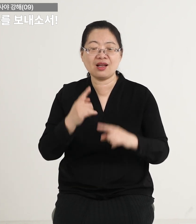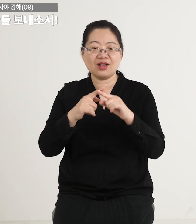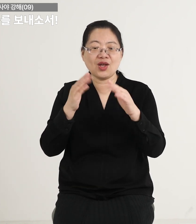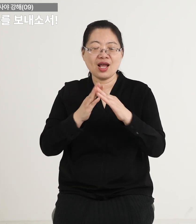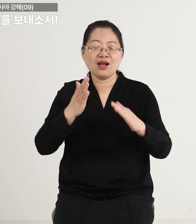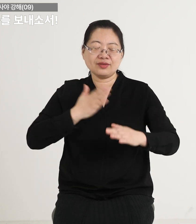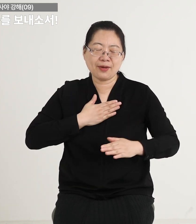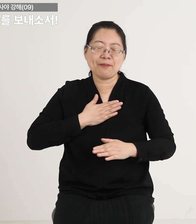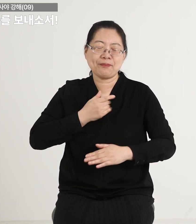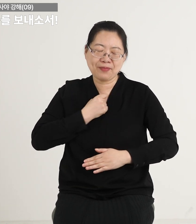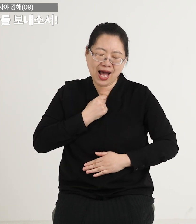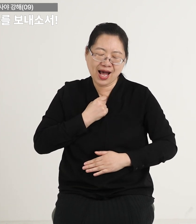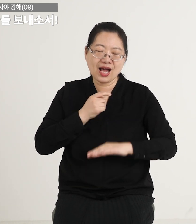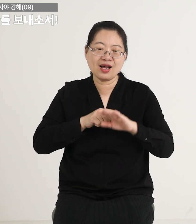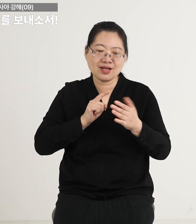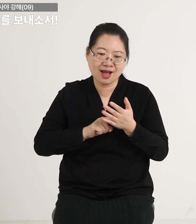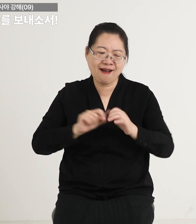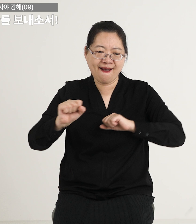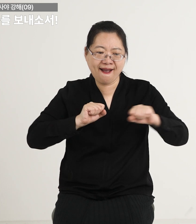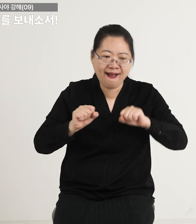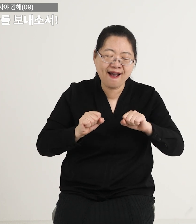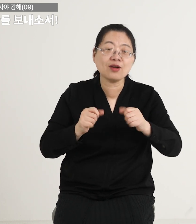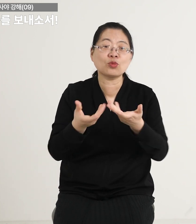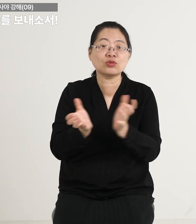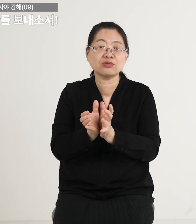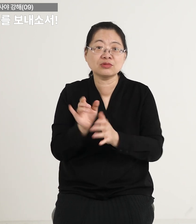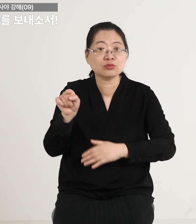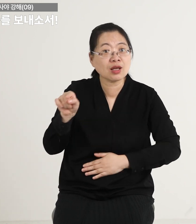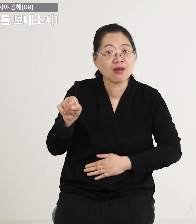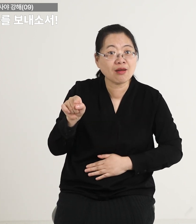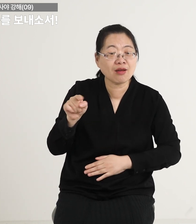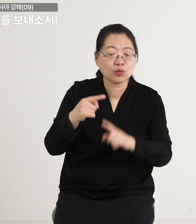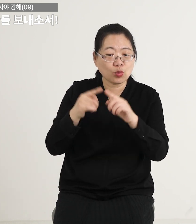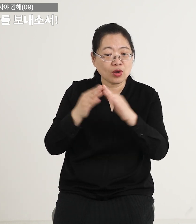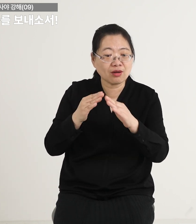교회를 내 마음대로 하는 공동체입니까? 교회가?